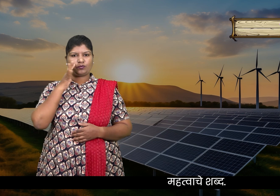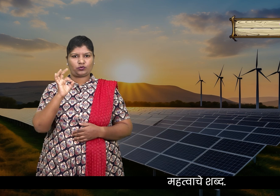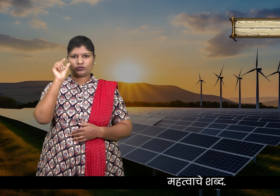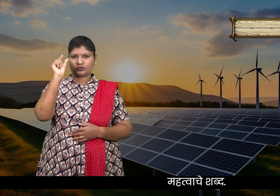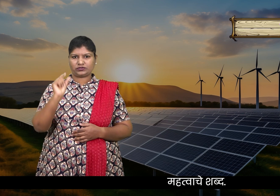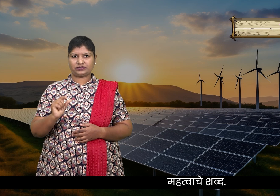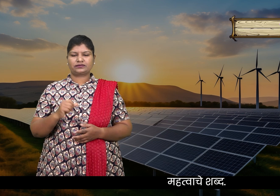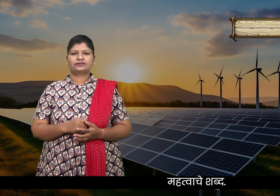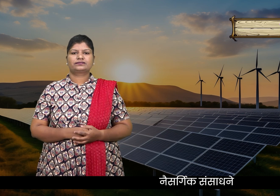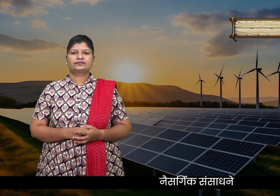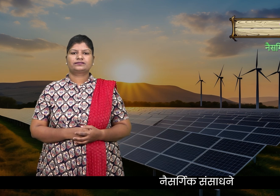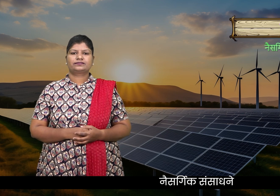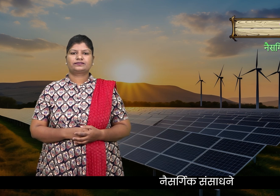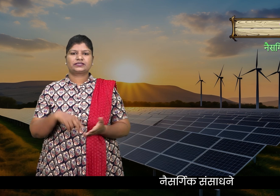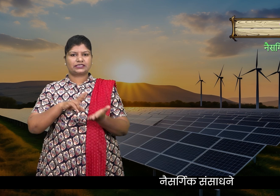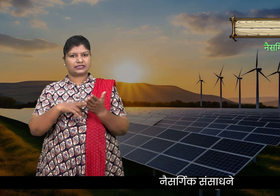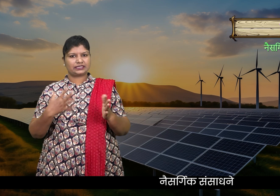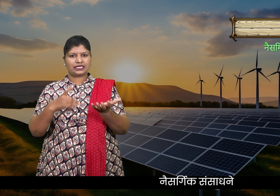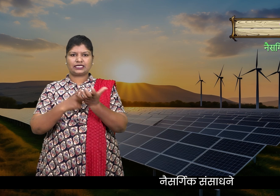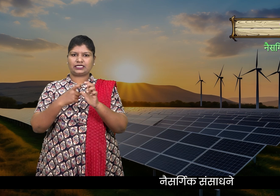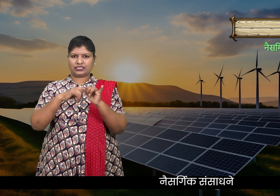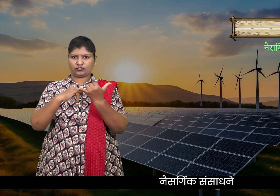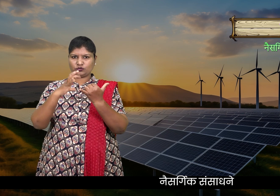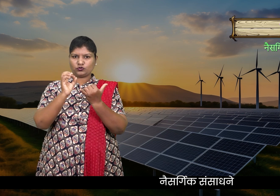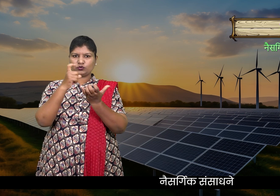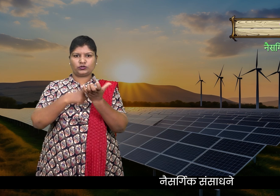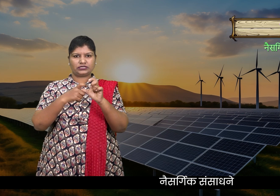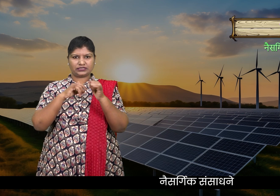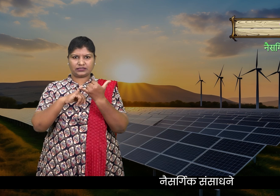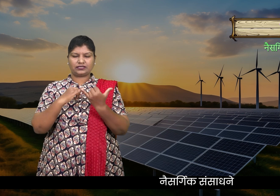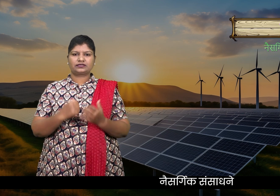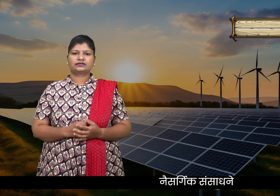महत्त्वाचे शब्द: नैसर्गिक संसाधने,